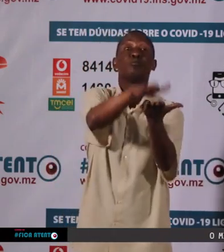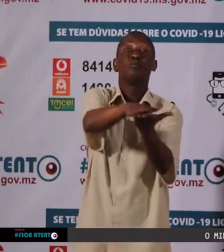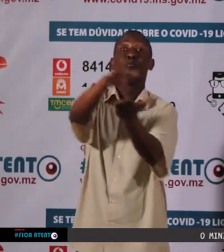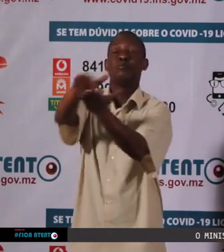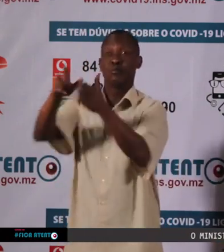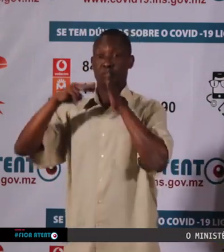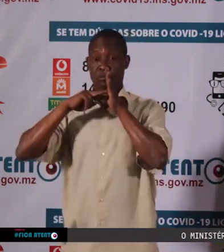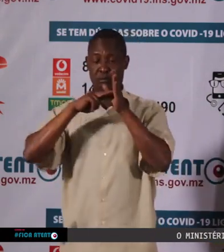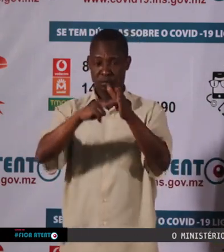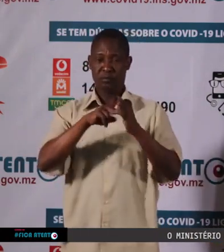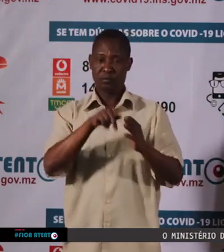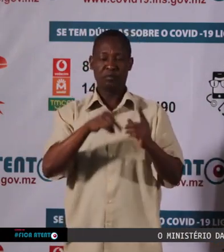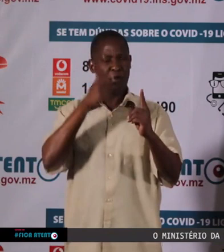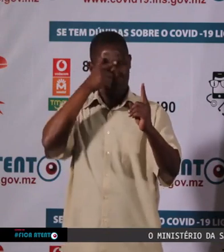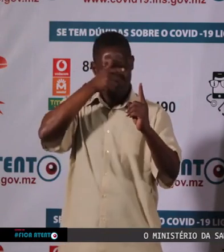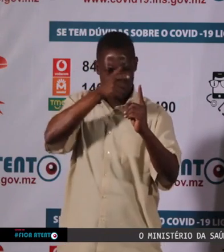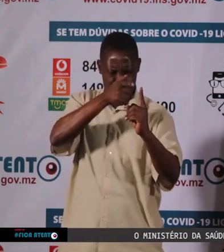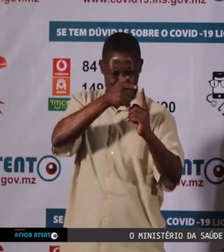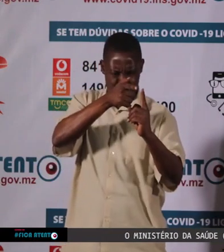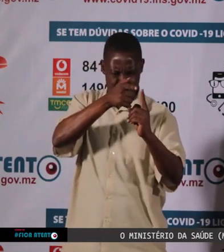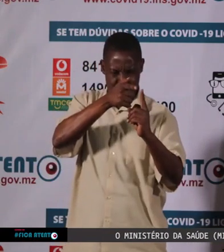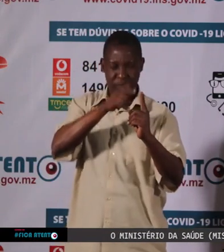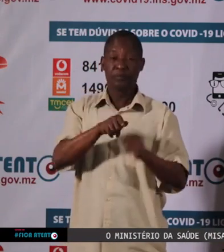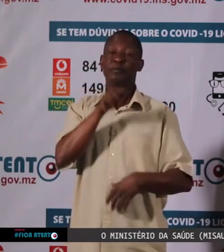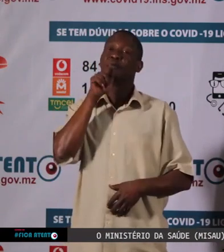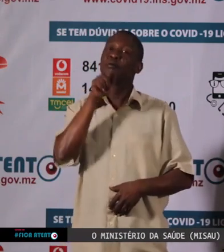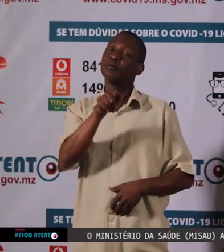entrada. Destes,